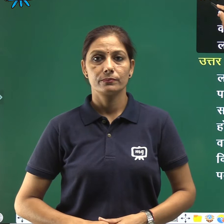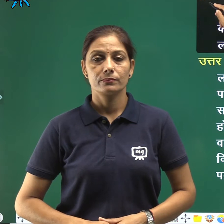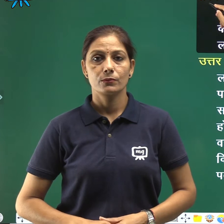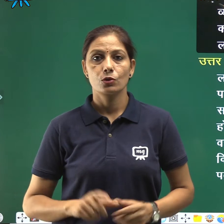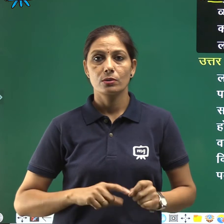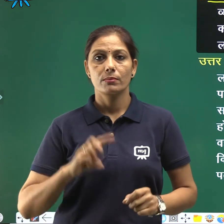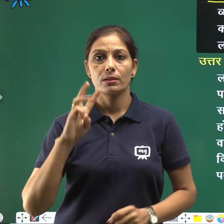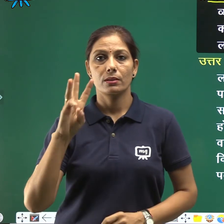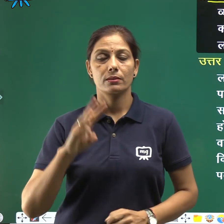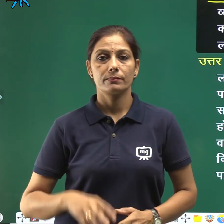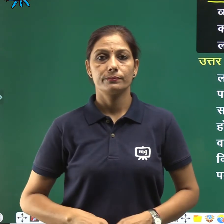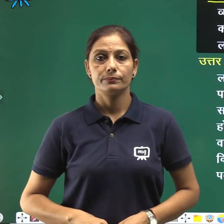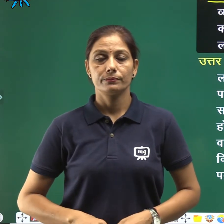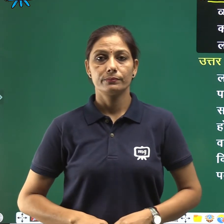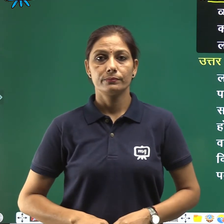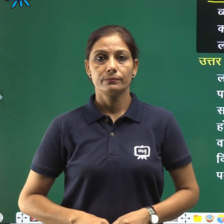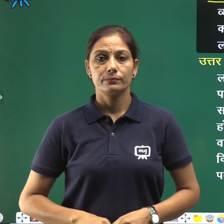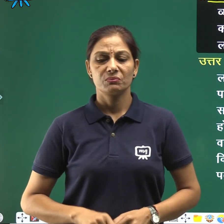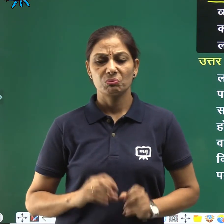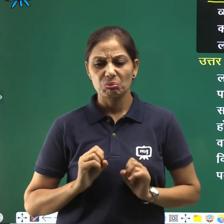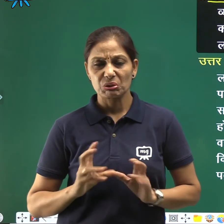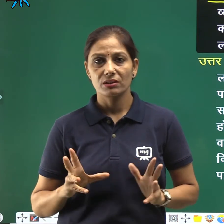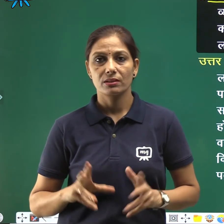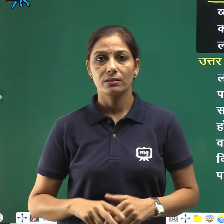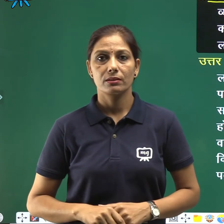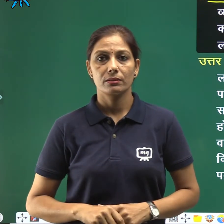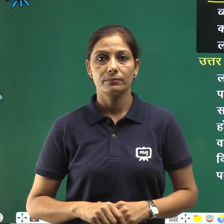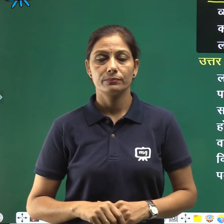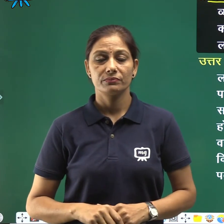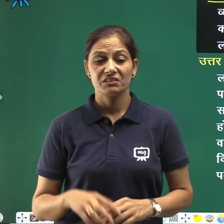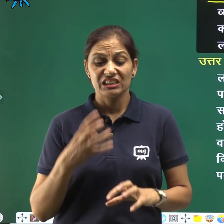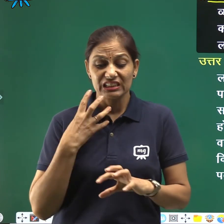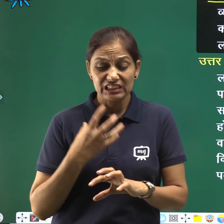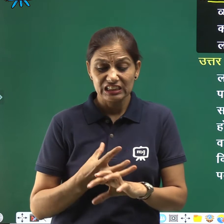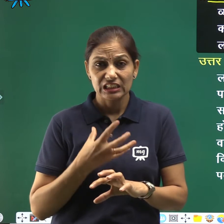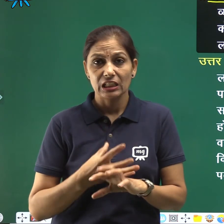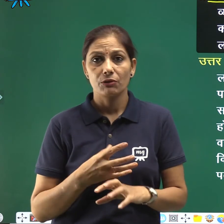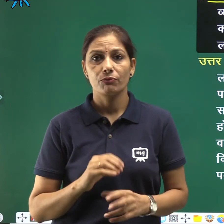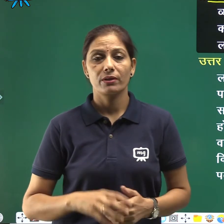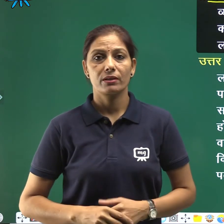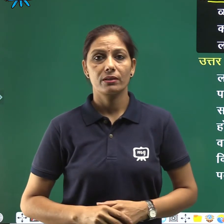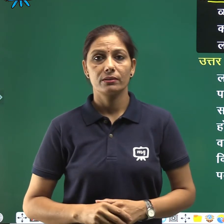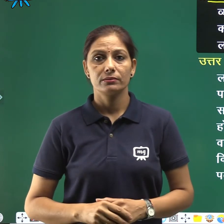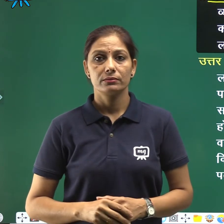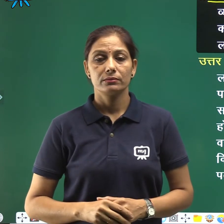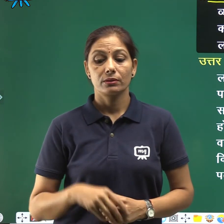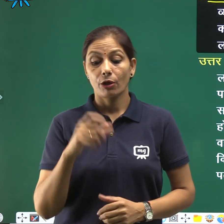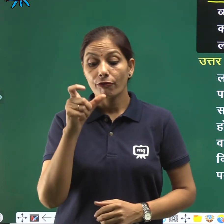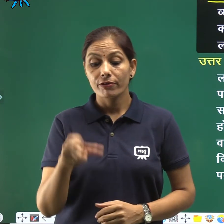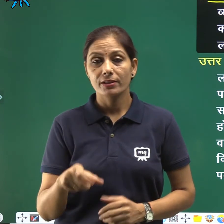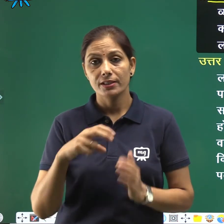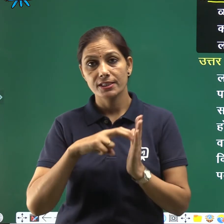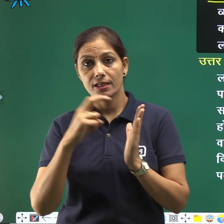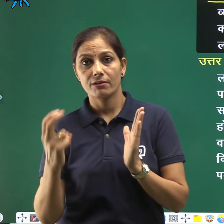प्रश्न 3, बुरी तरह झुलसे हुए व्यक्ति की छाया